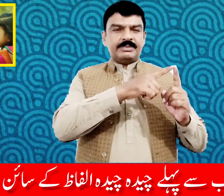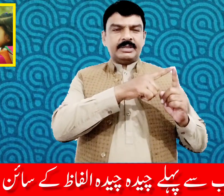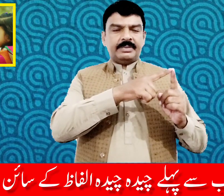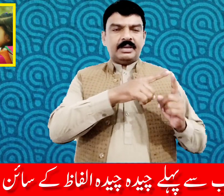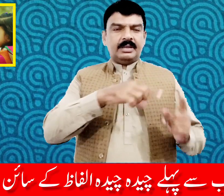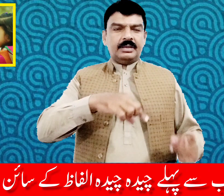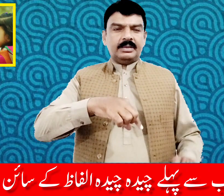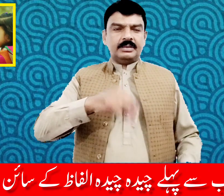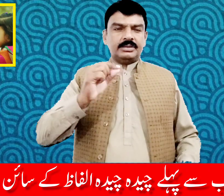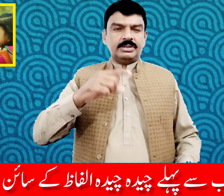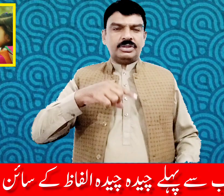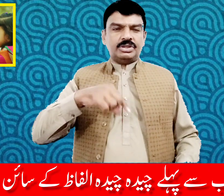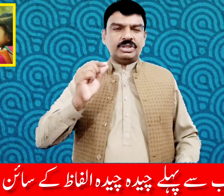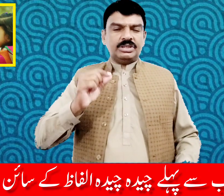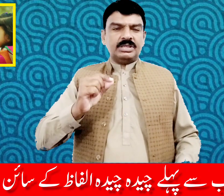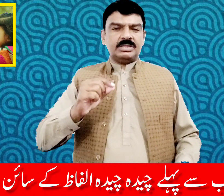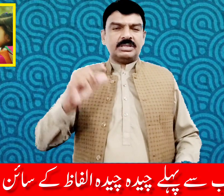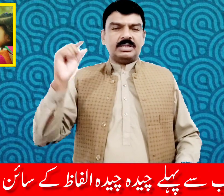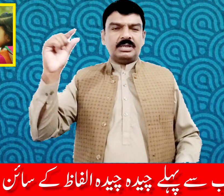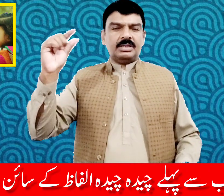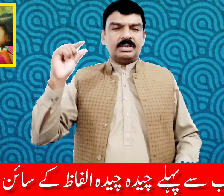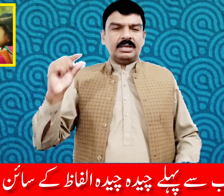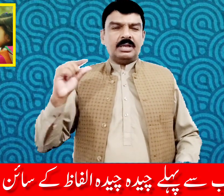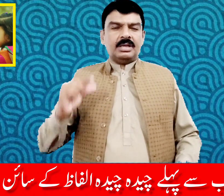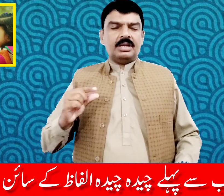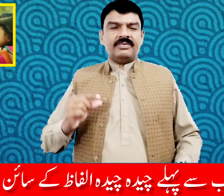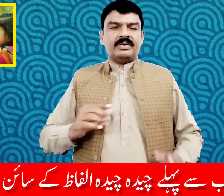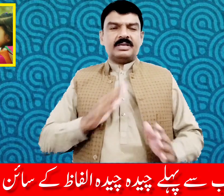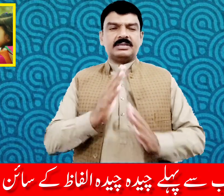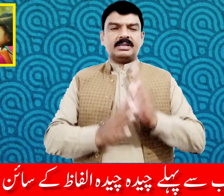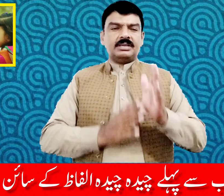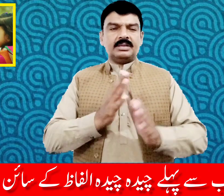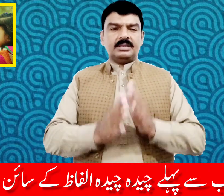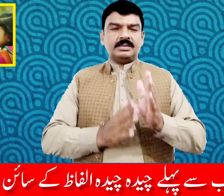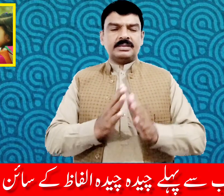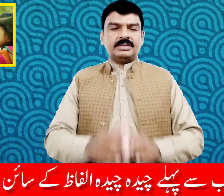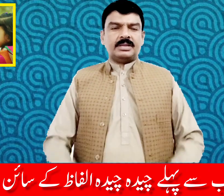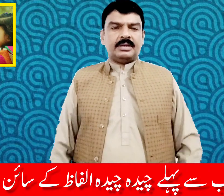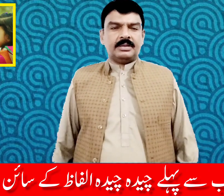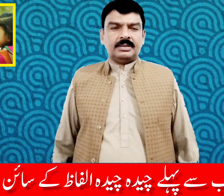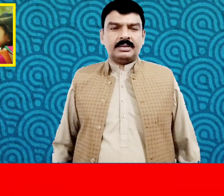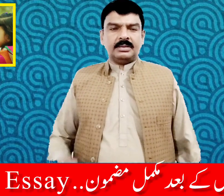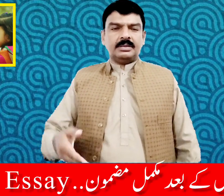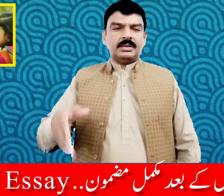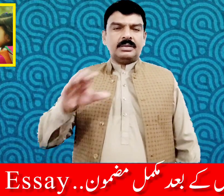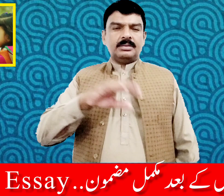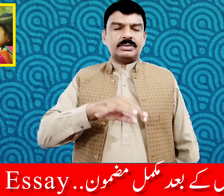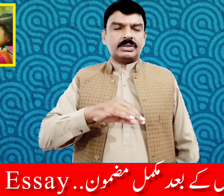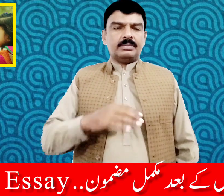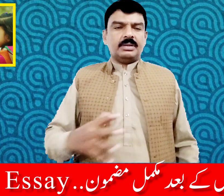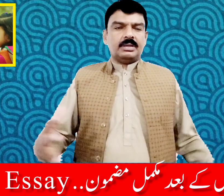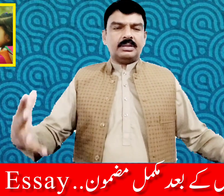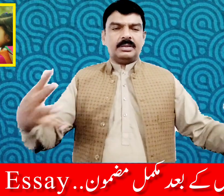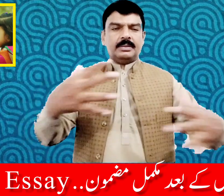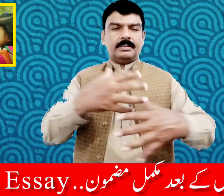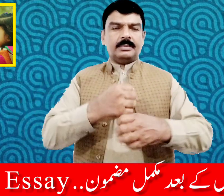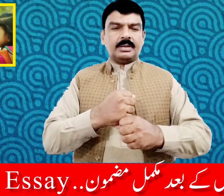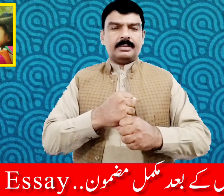सबसे पहले चीदा चीदा अल्फाज के साइन, उसके बाद